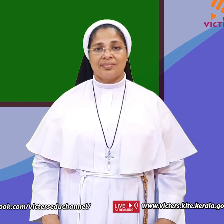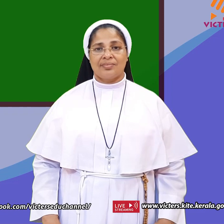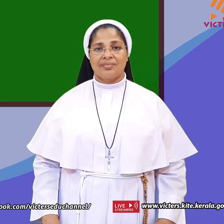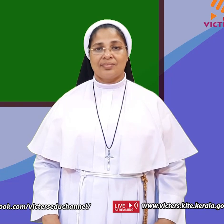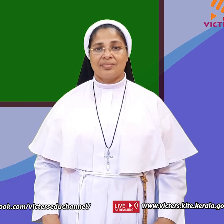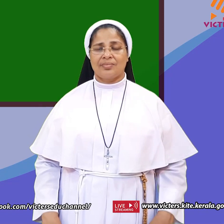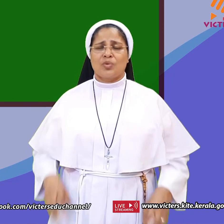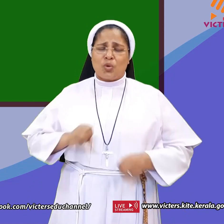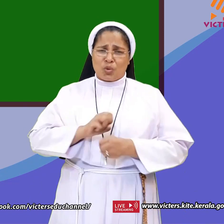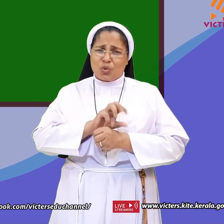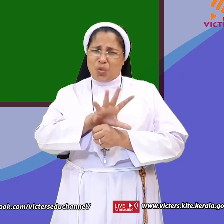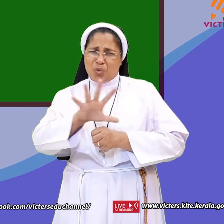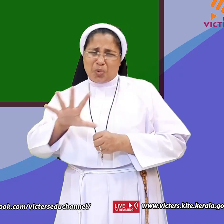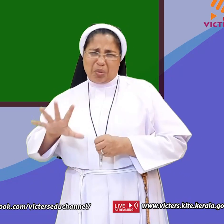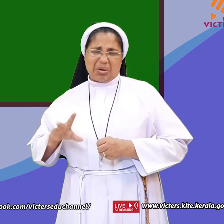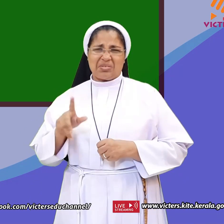കൊറോണ വൈറസിൻ്റെ പിടിയിലമർന്ന്